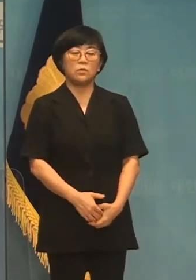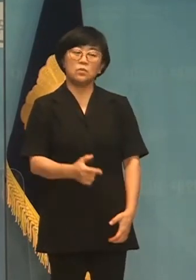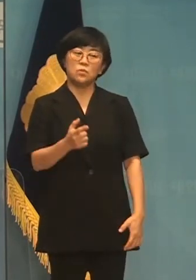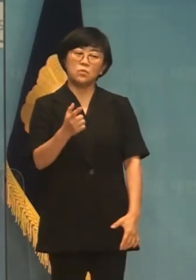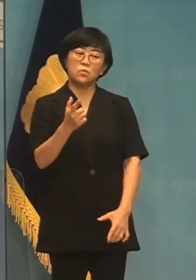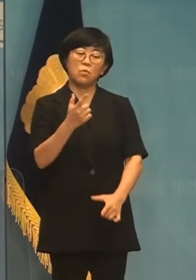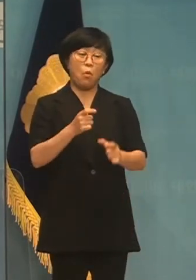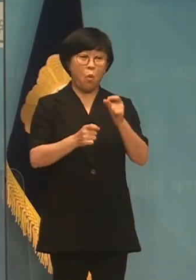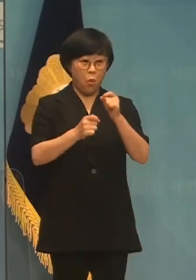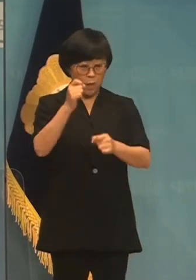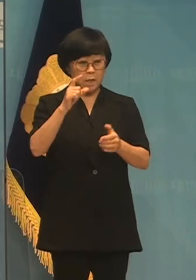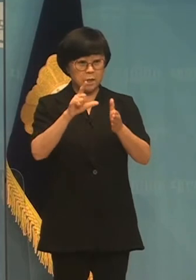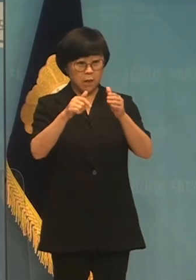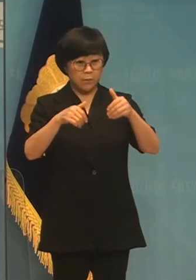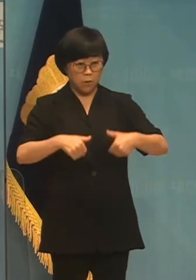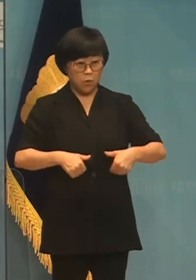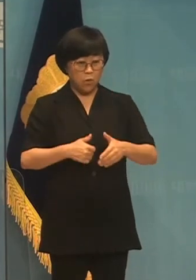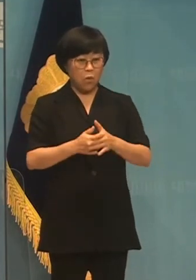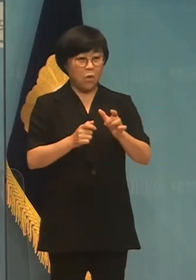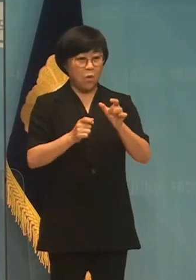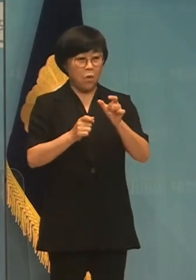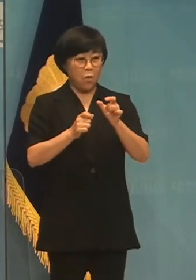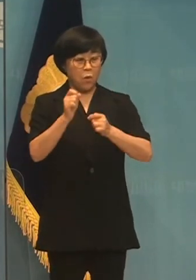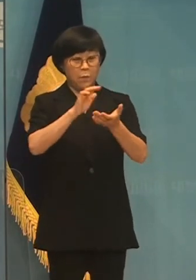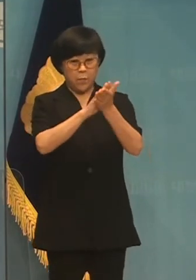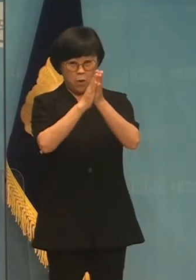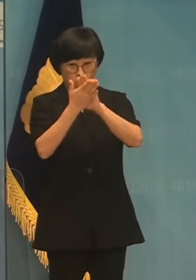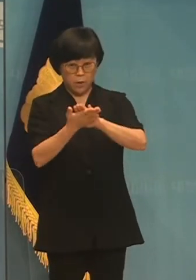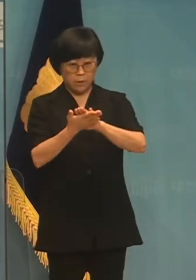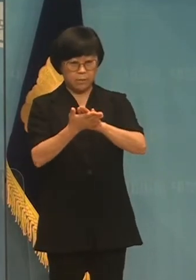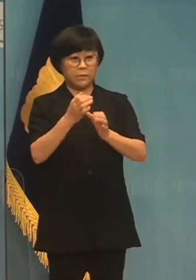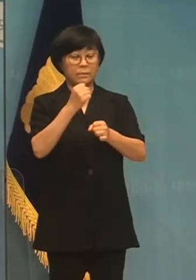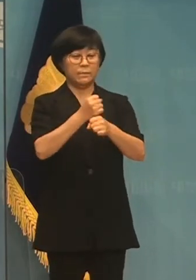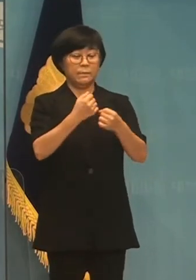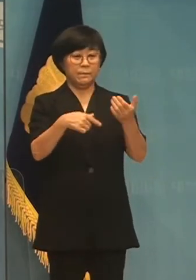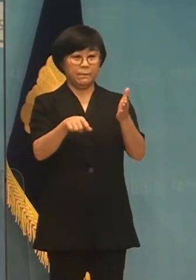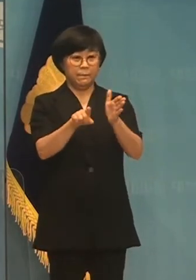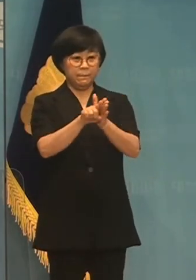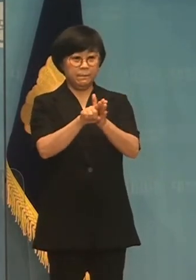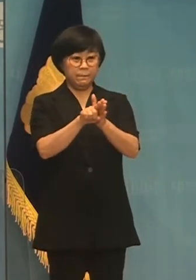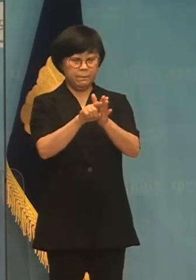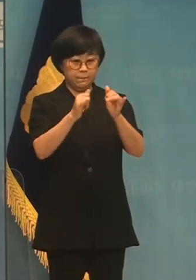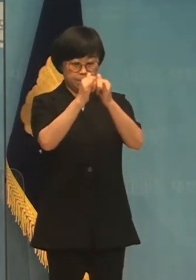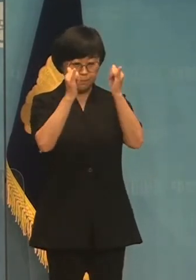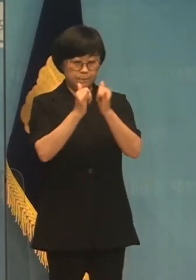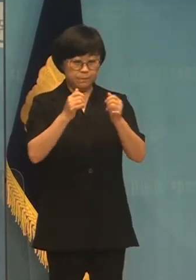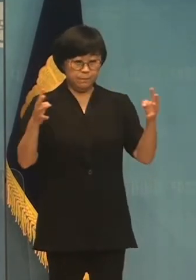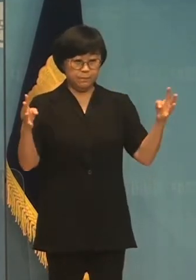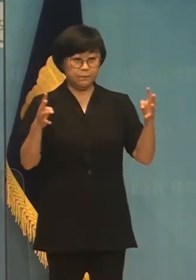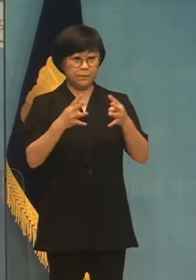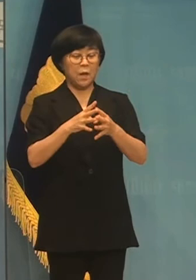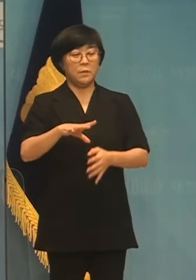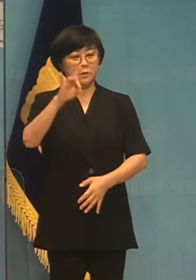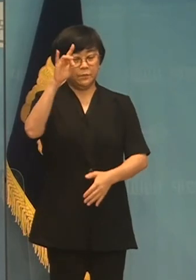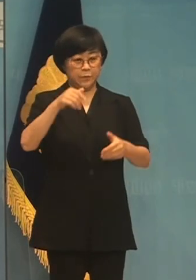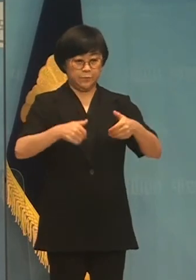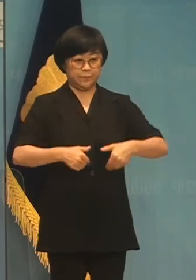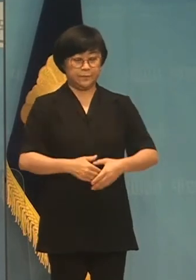조금 오래 걸리더라도 오래가는 변화를 만들기 위해서는 사회적 합의가